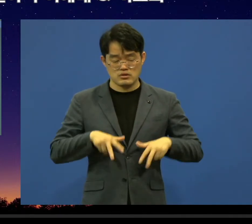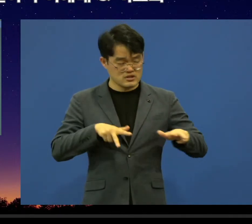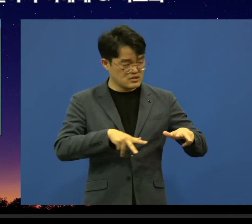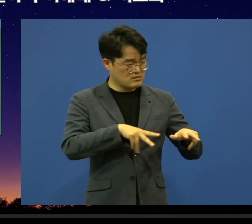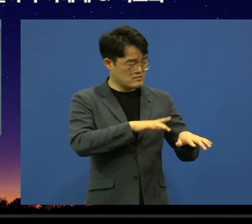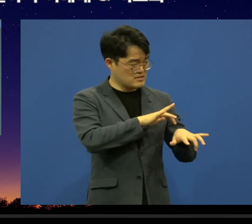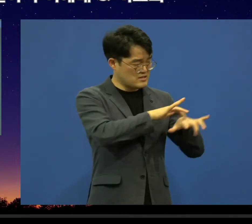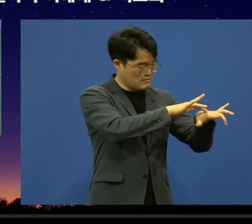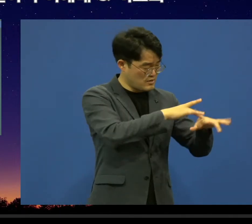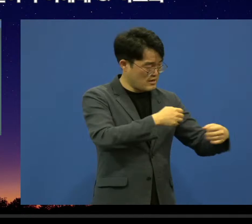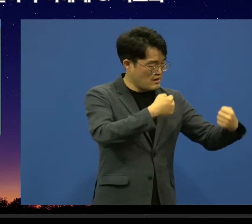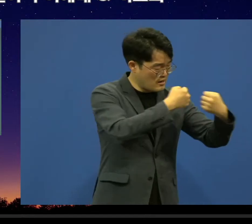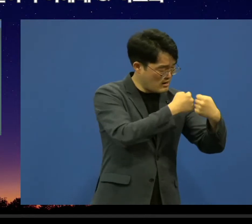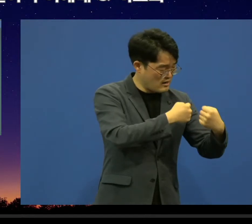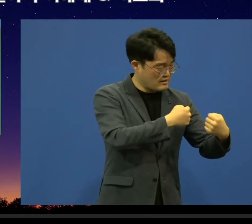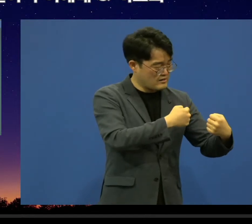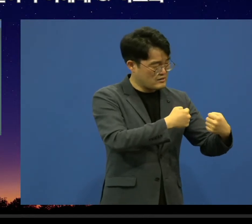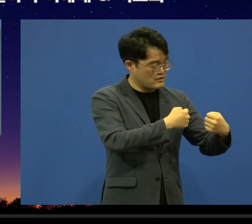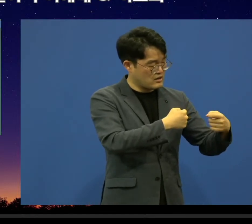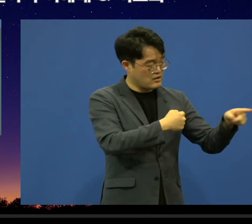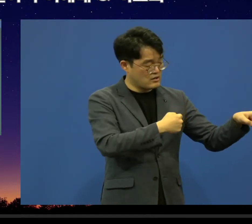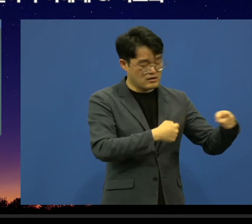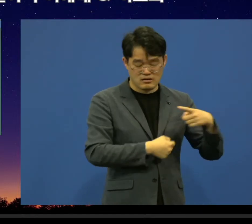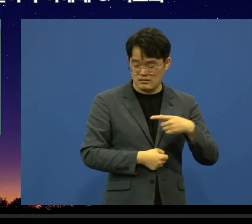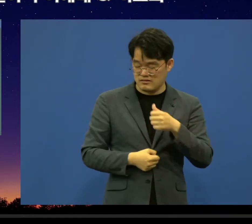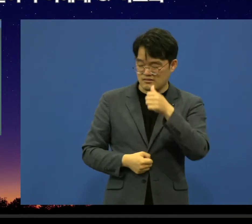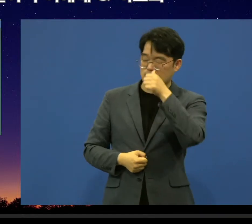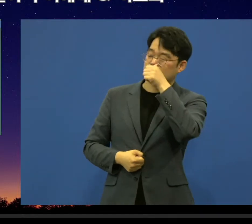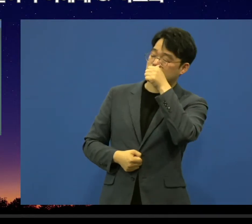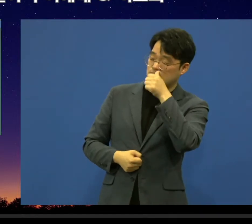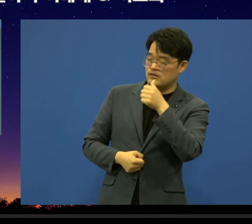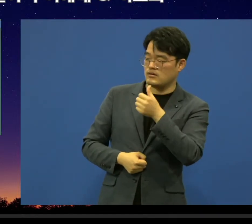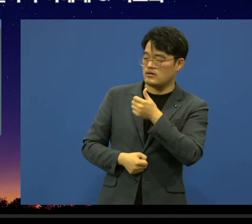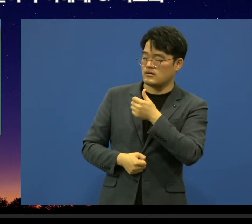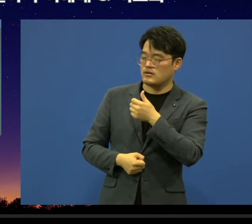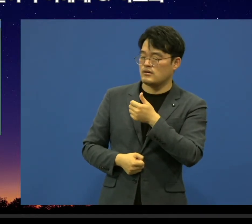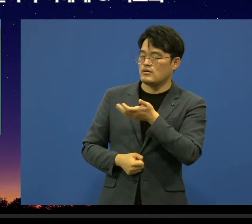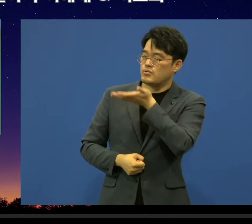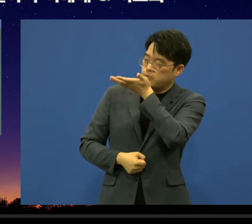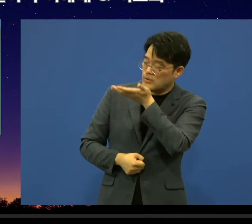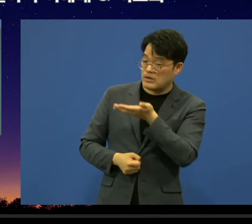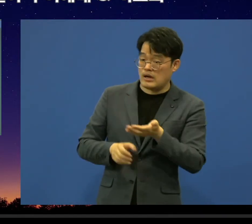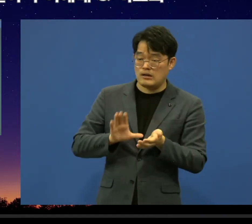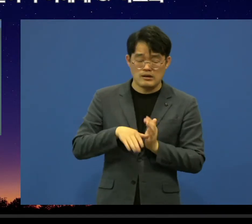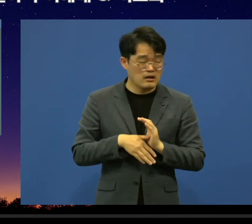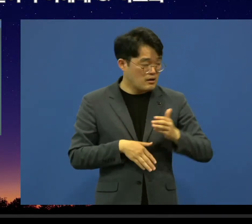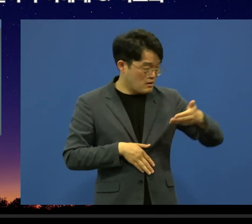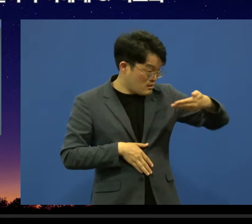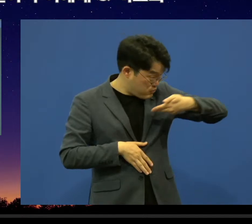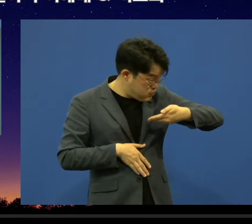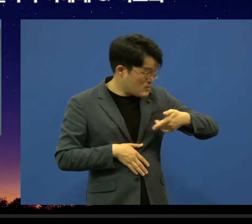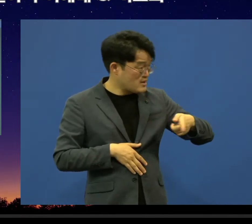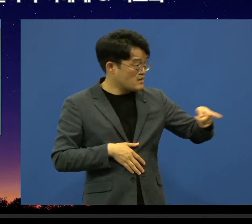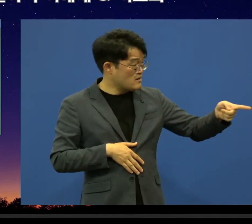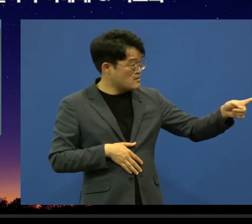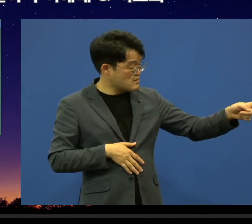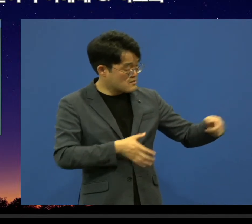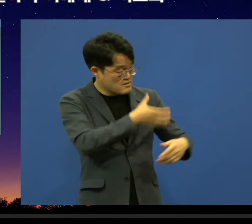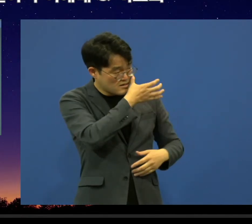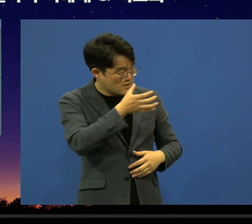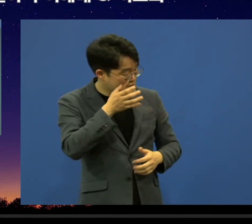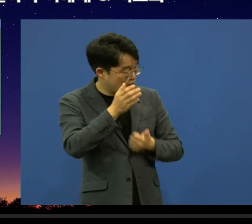거잖아요. 나를 얕보는 사탄을 향해 분노하셔야 돼요. 어디 지금 하나님의 자녀에게 네가 지금